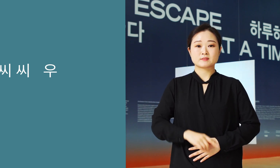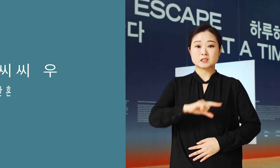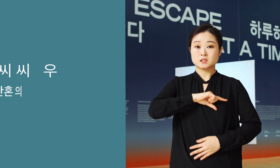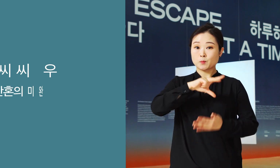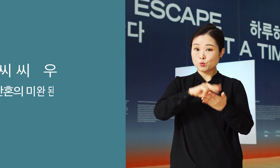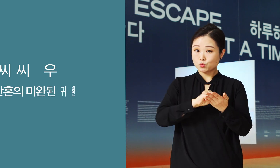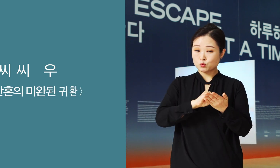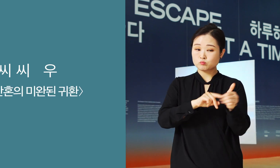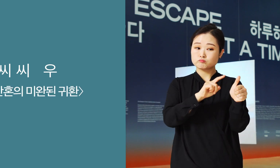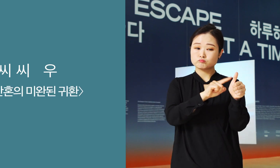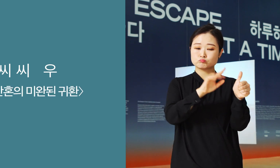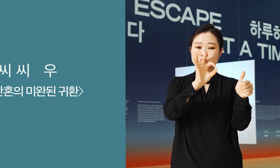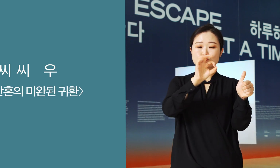유만혼의 미완된 귀환.